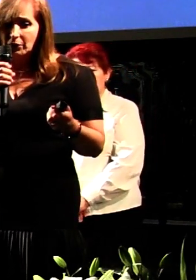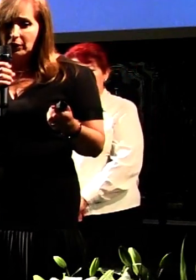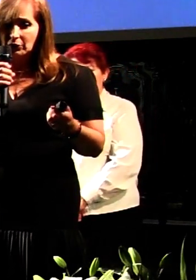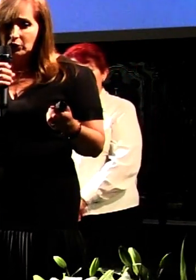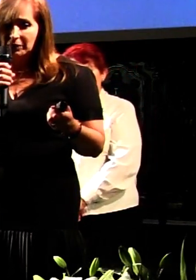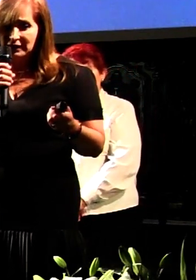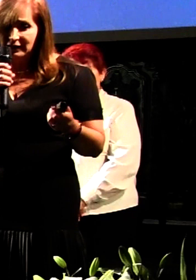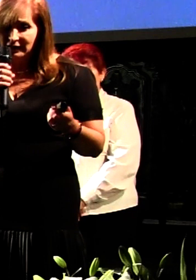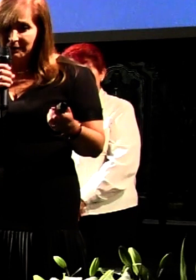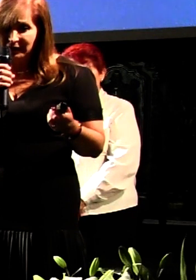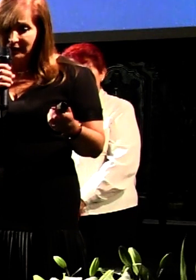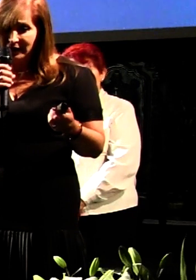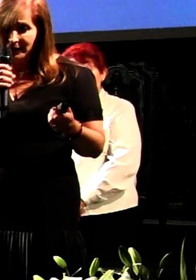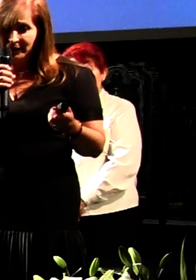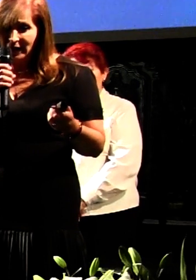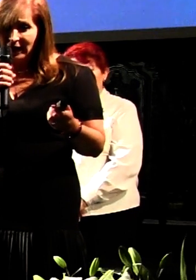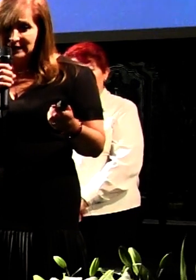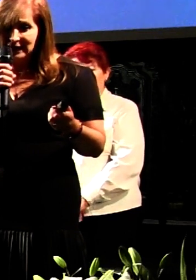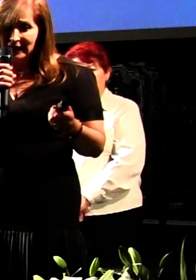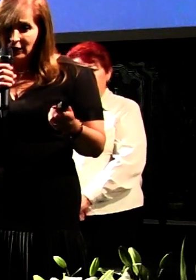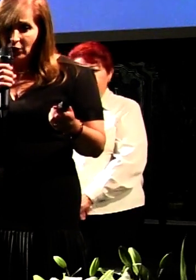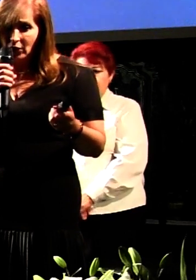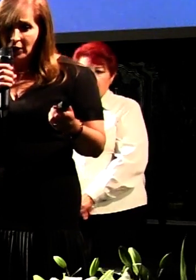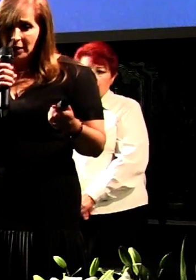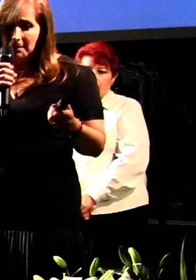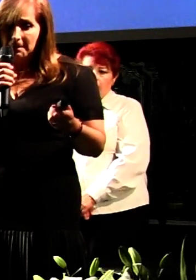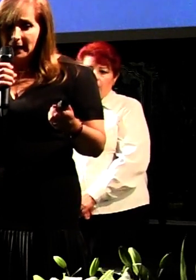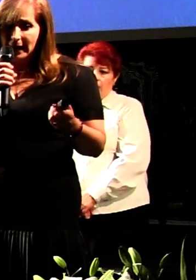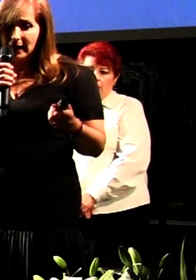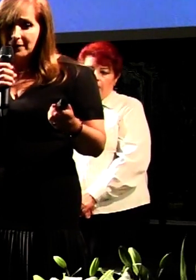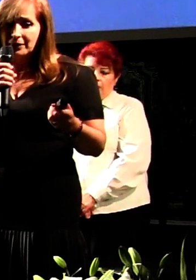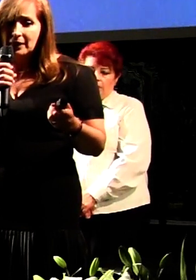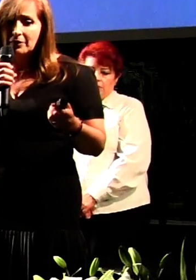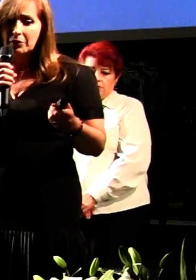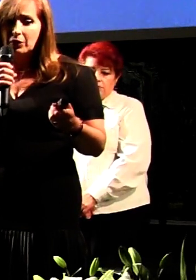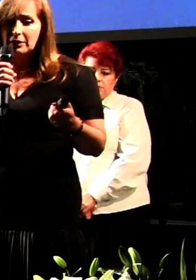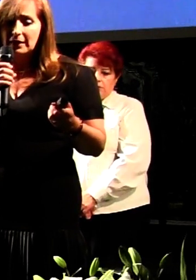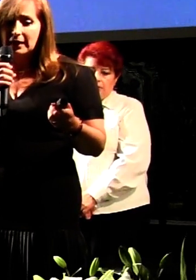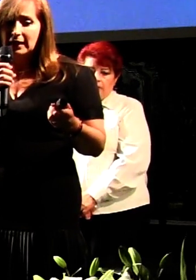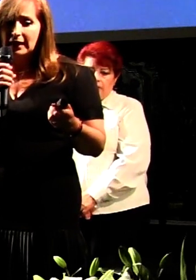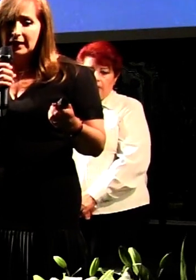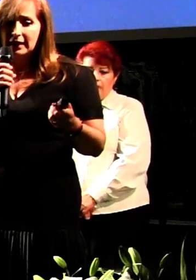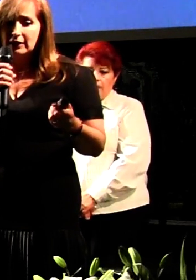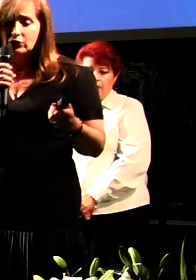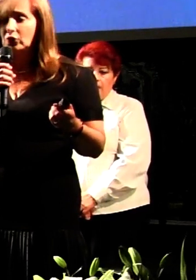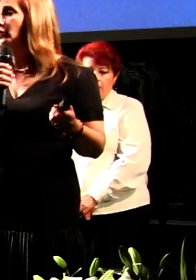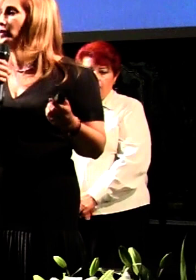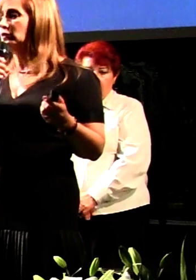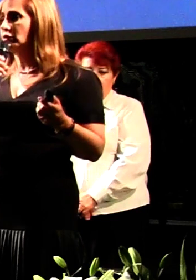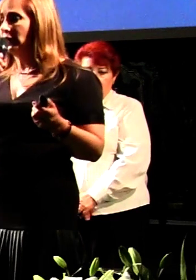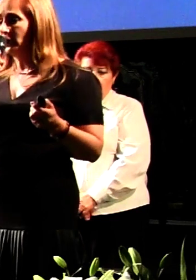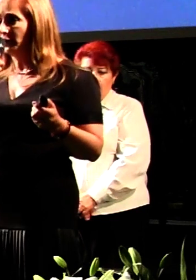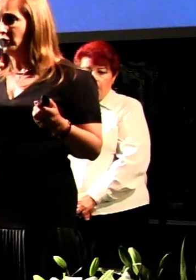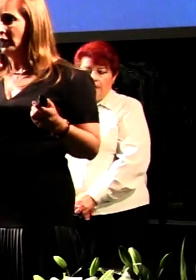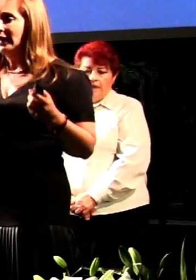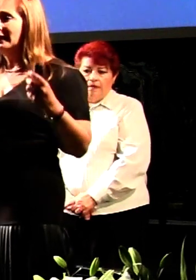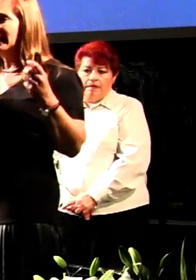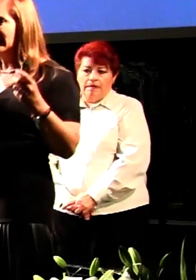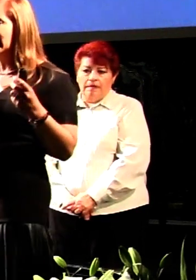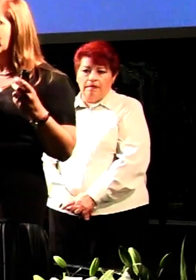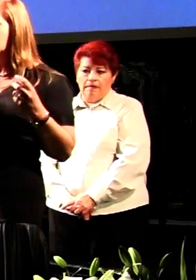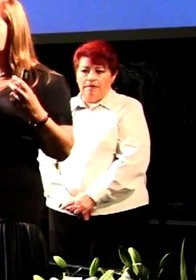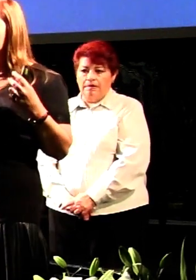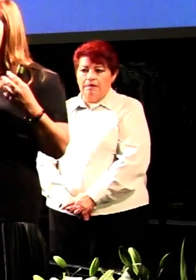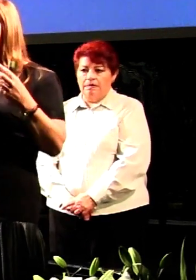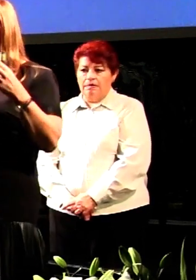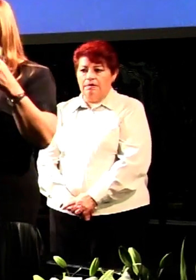cuando podemos precisamente hacer algo para poder manejar esto con nuestros alumnos. De aquí